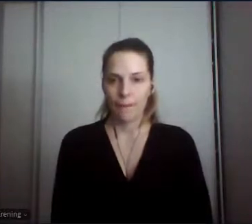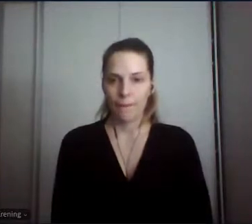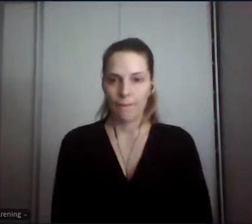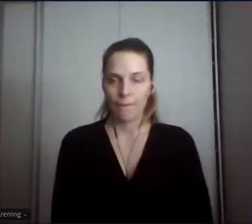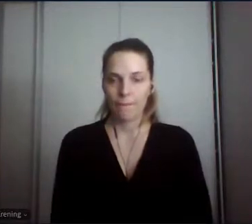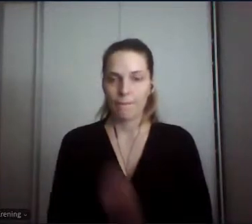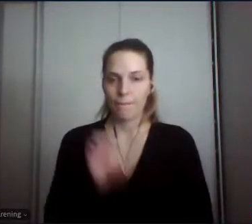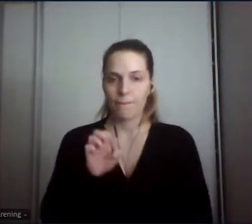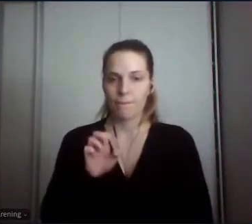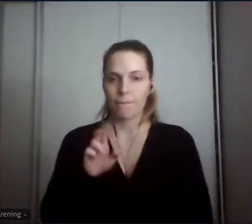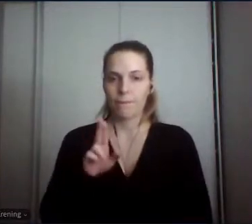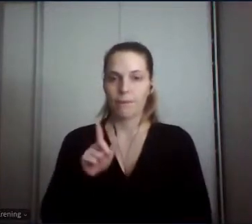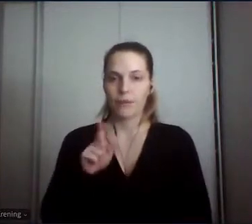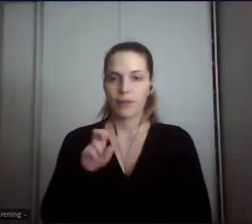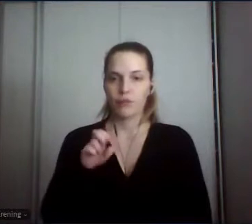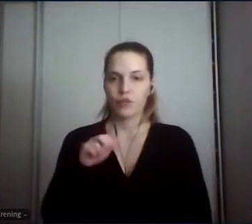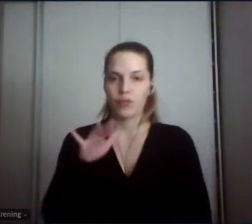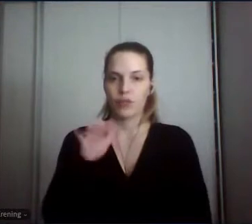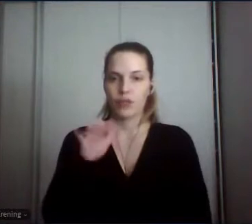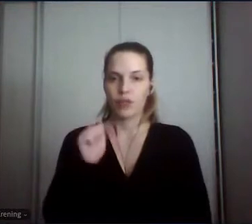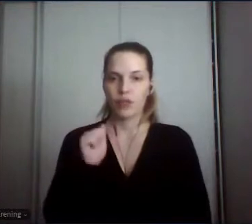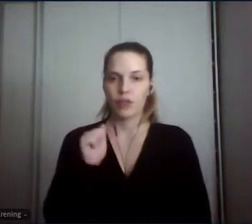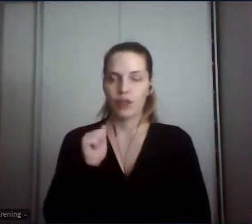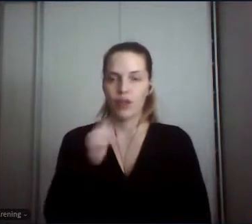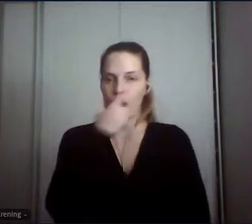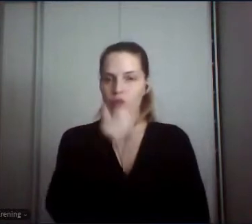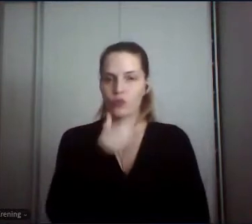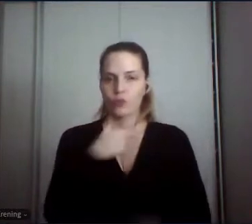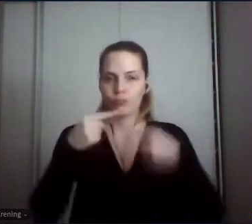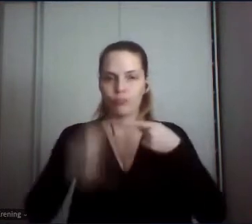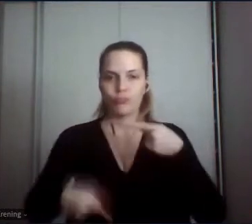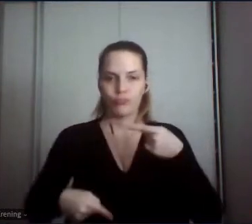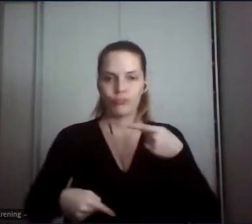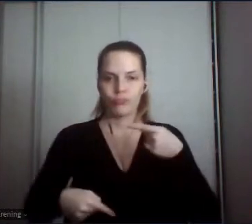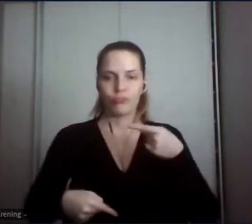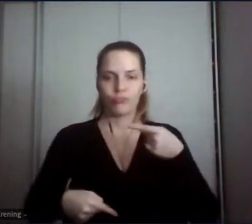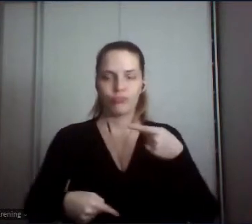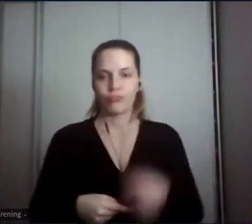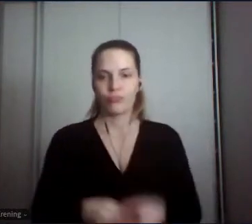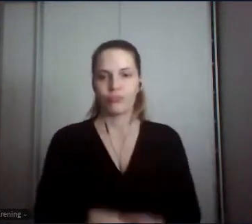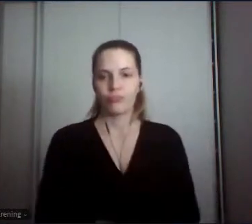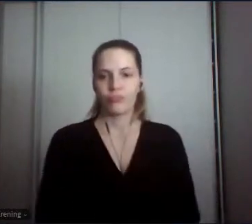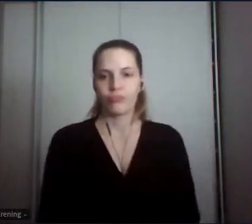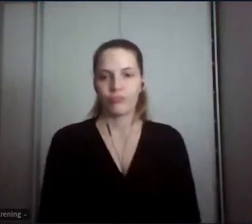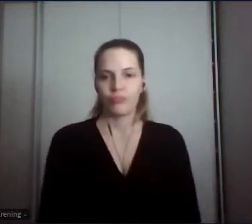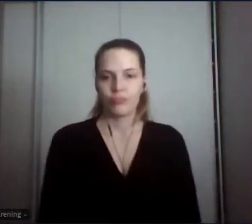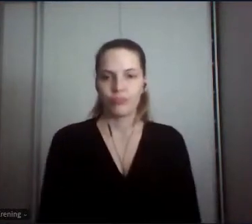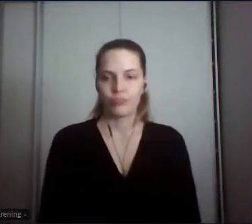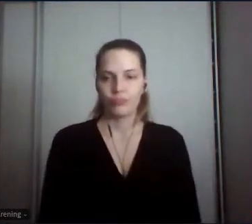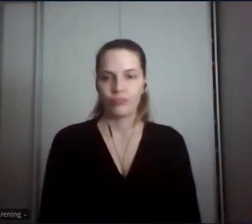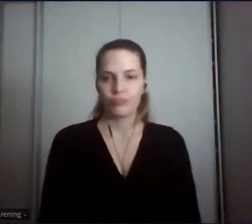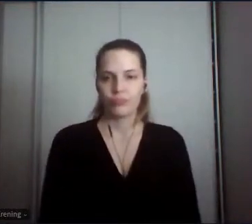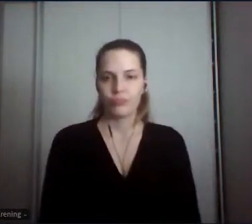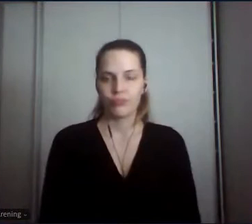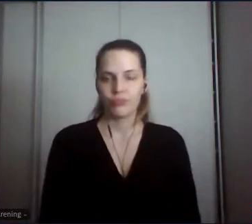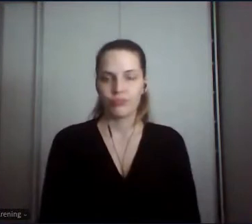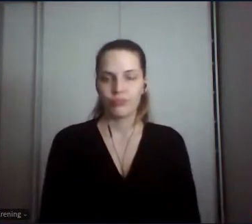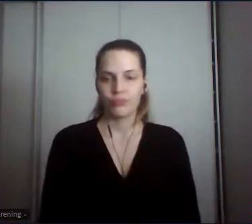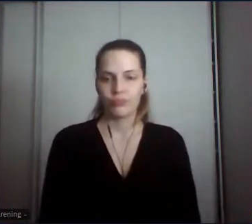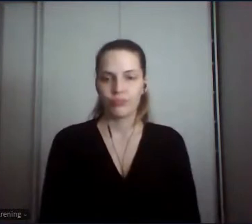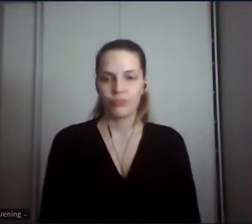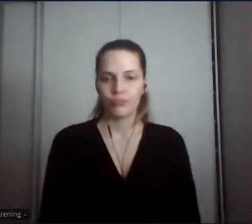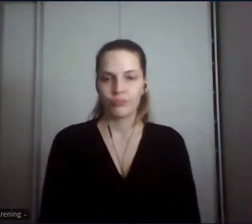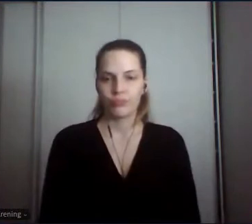Eugênia, a Maria Eugênia caiu, pessoal. Ela caiu da